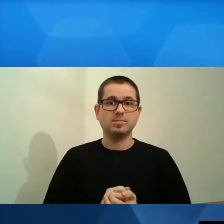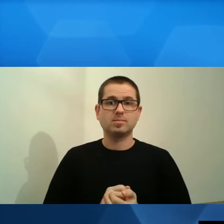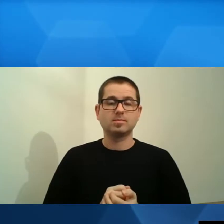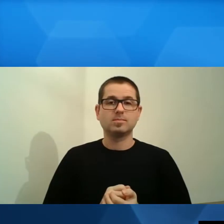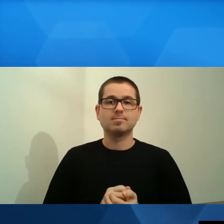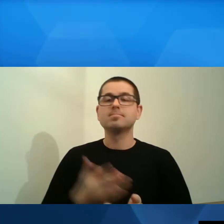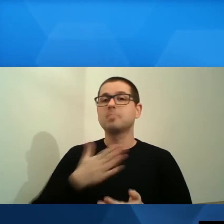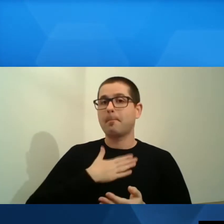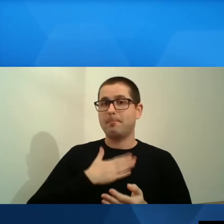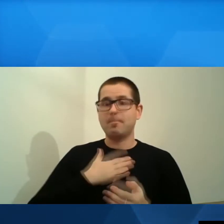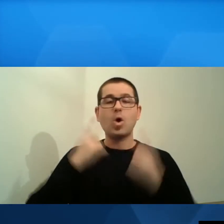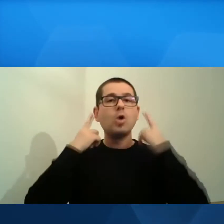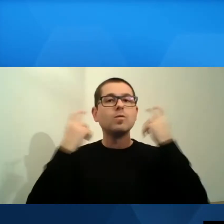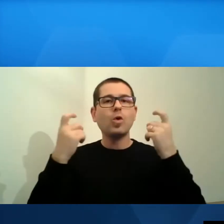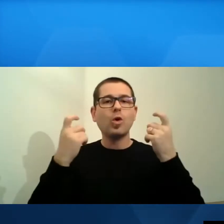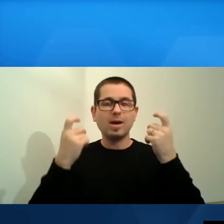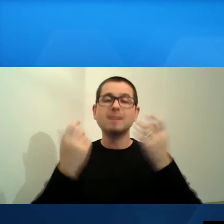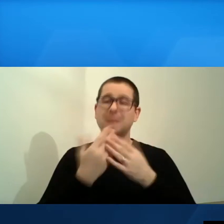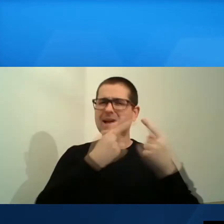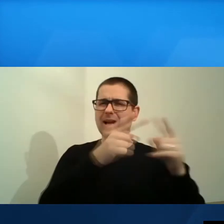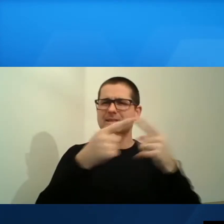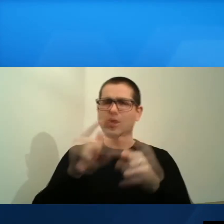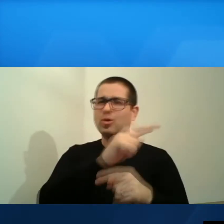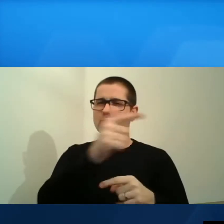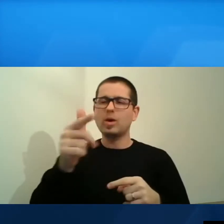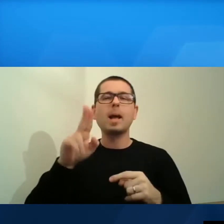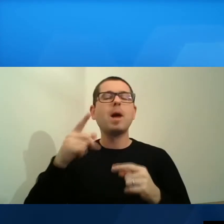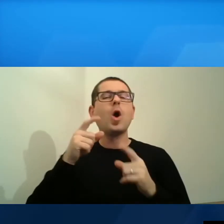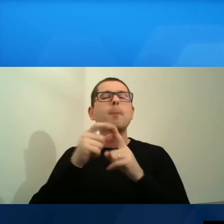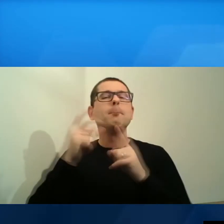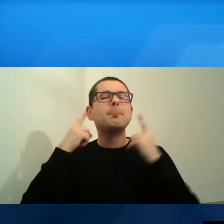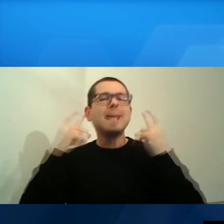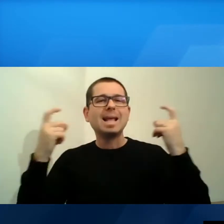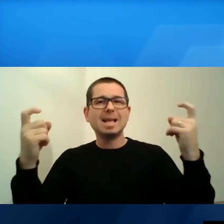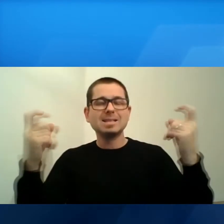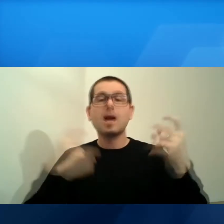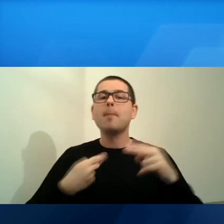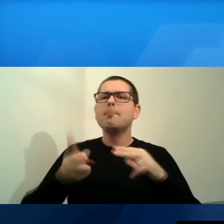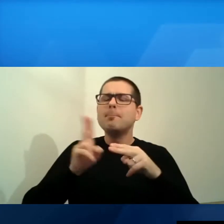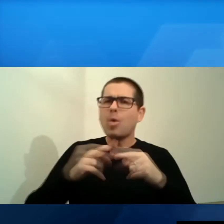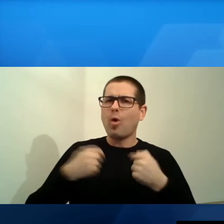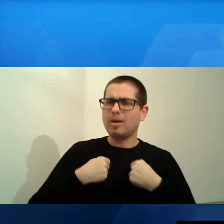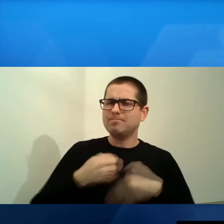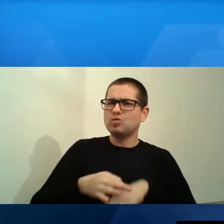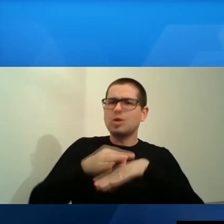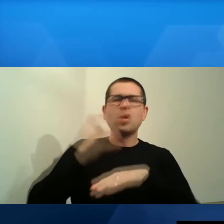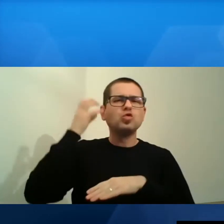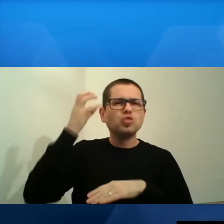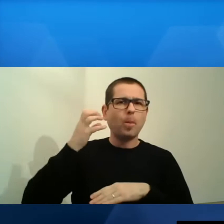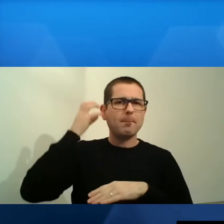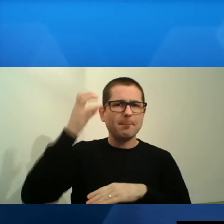Moj zvok je za razliko mnogih, ki imajo pisk, bolj podoben šumu. Torej v zelo